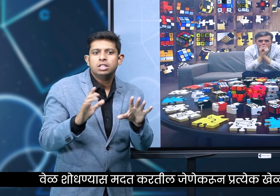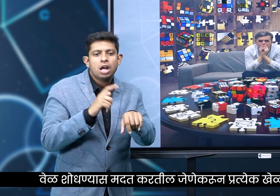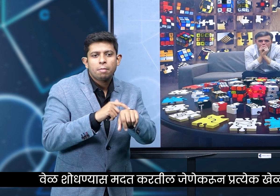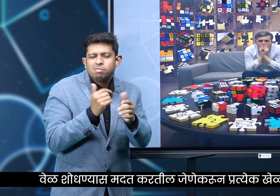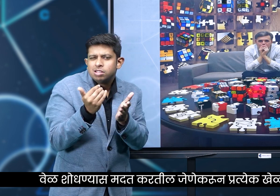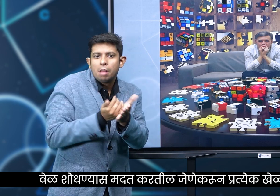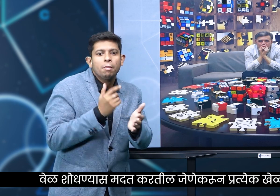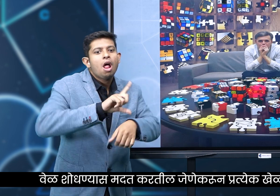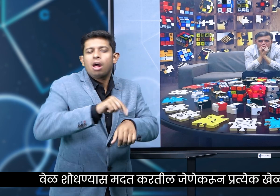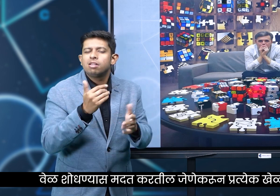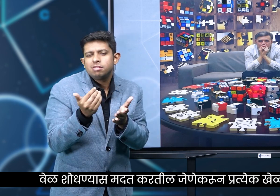होईल.